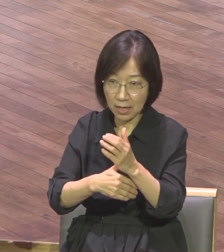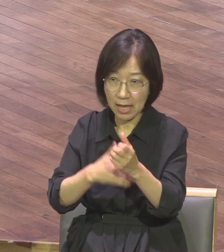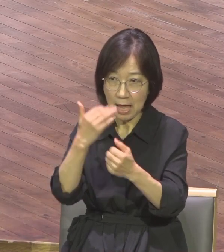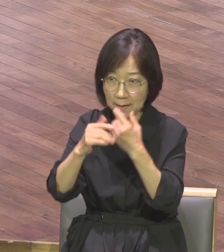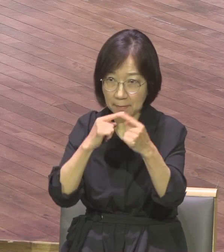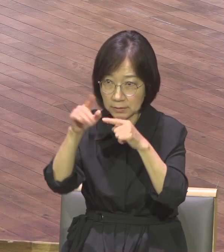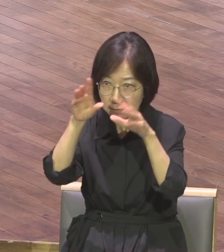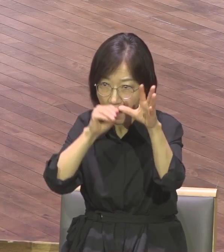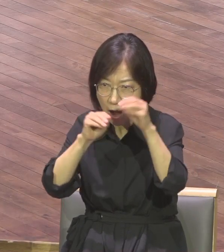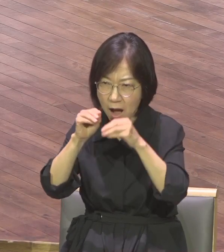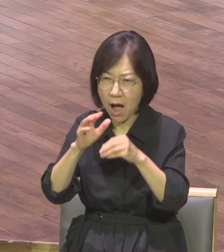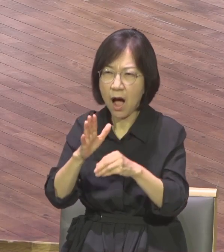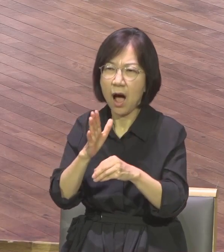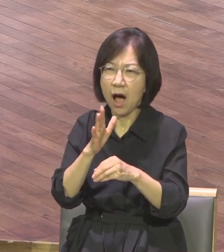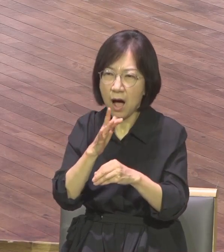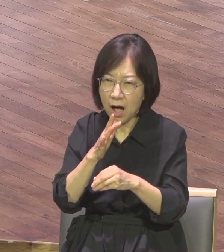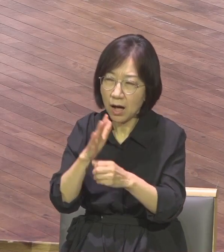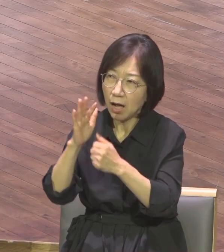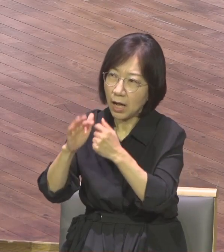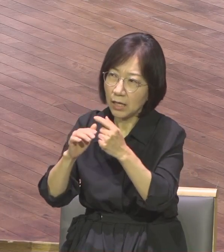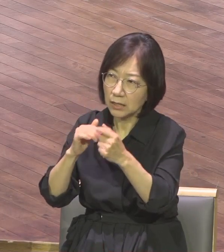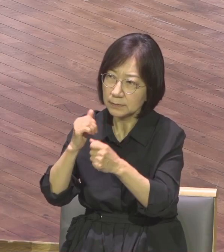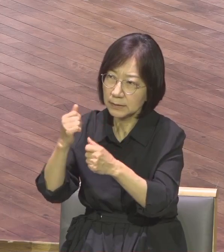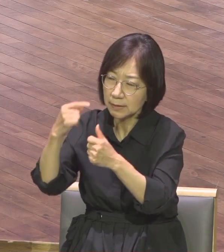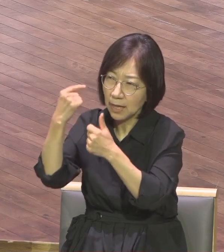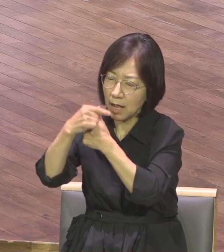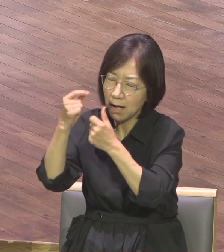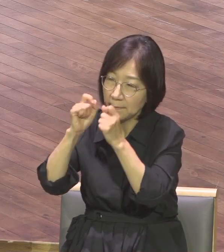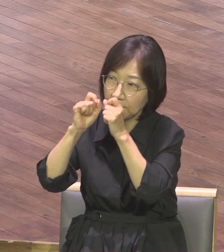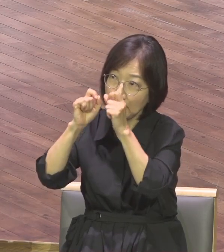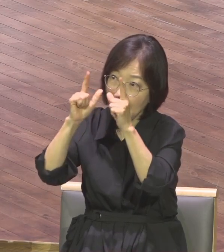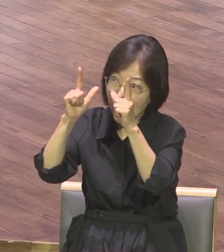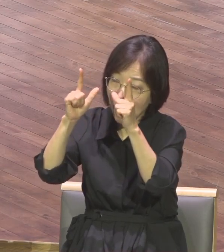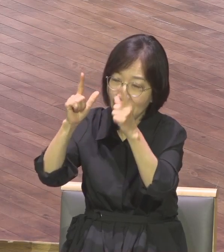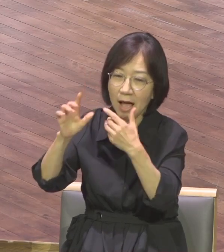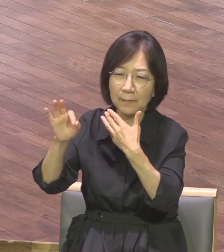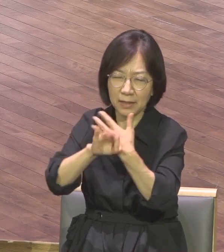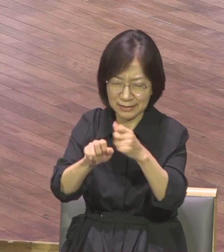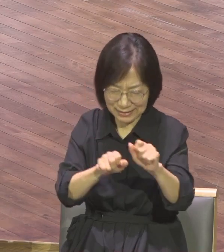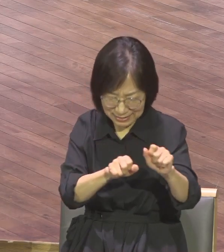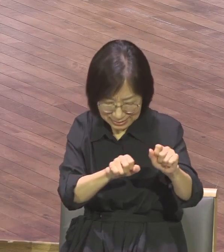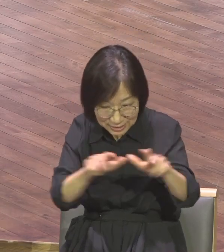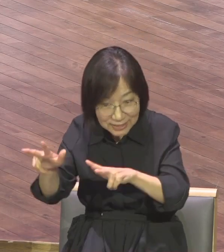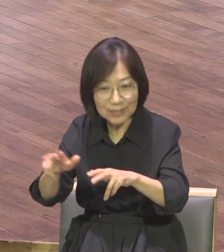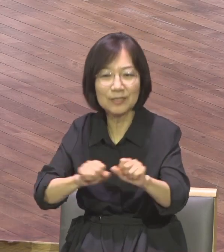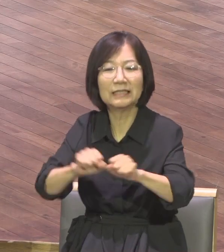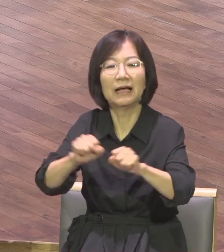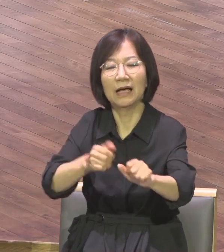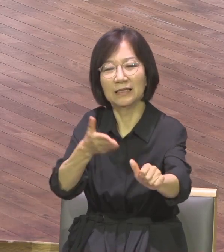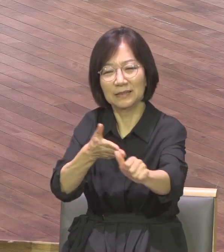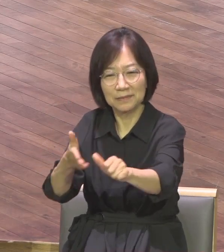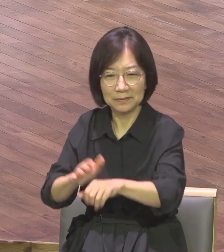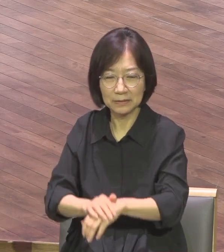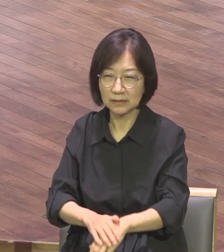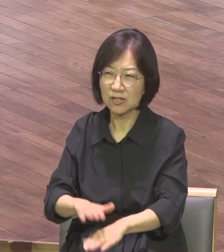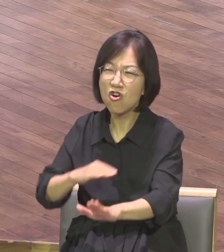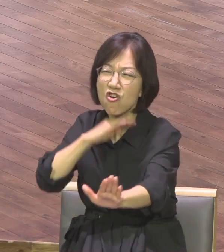깨달음이 왔다, 내 속에 감동이 왔다 하면 적시로입니다. 무슨 가족회의를 합니까? 가족이 다 충만합니까?